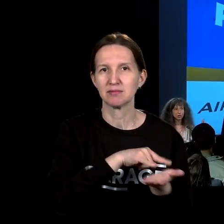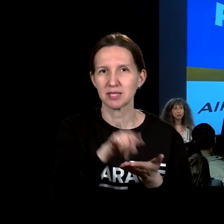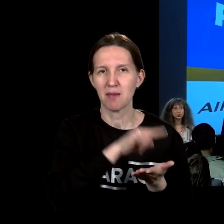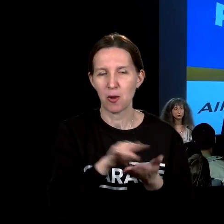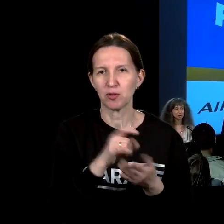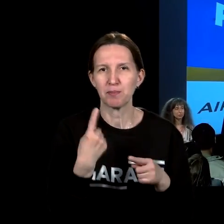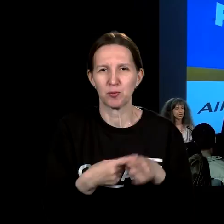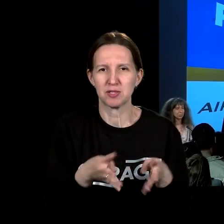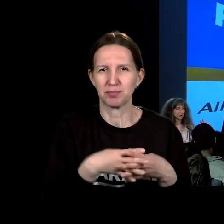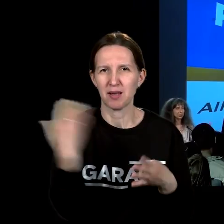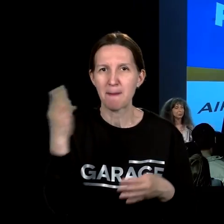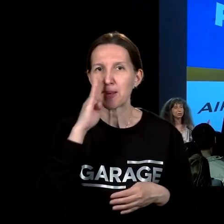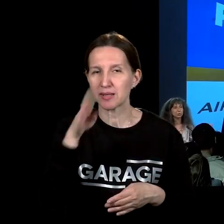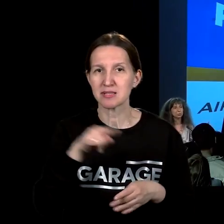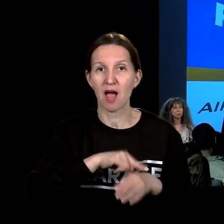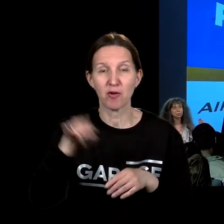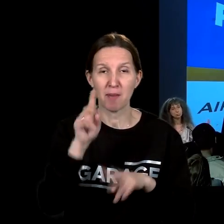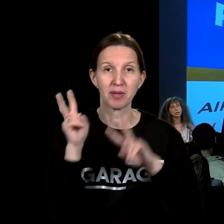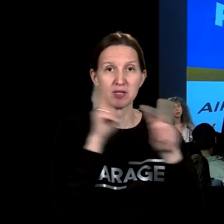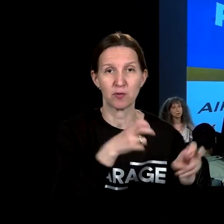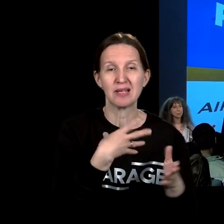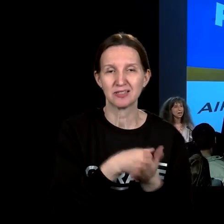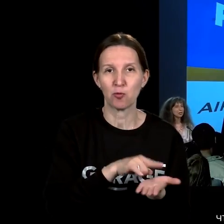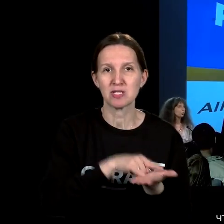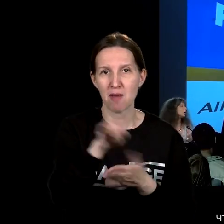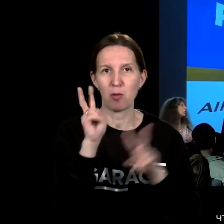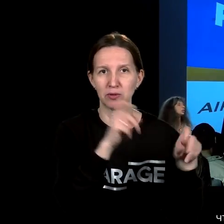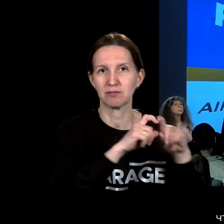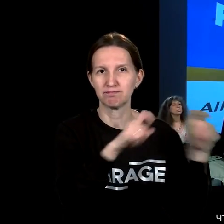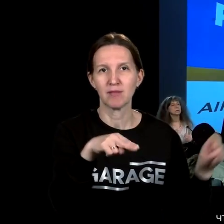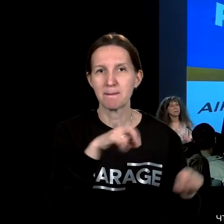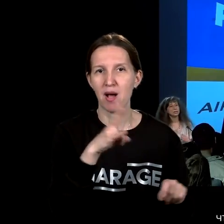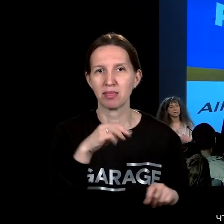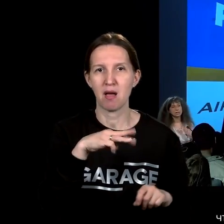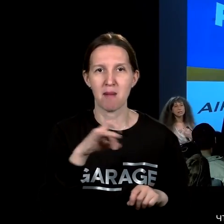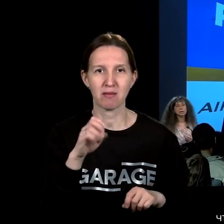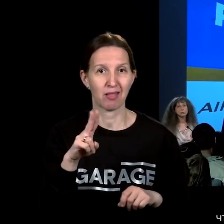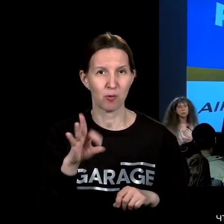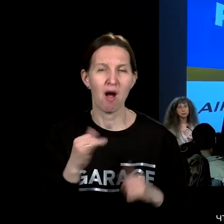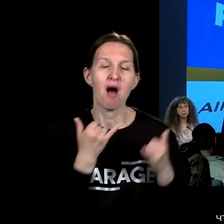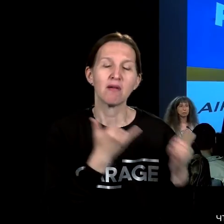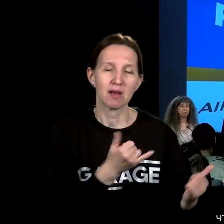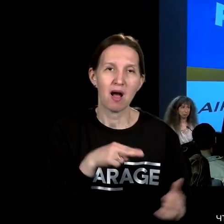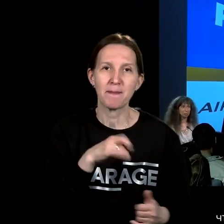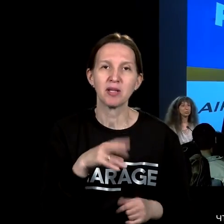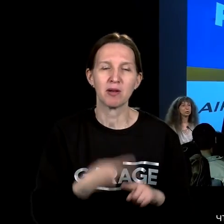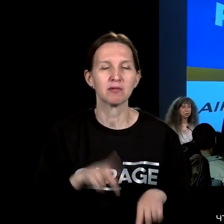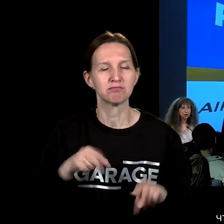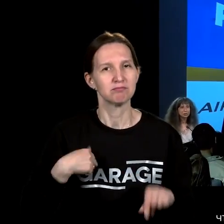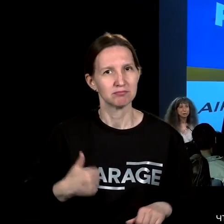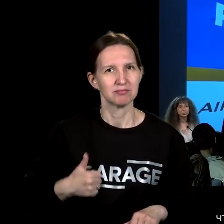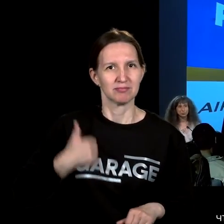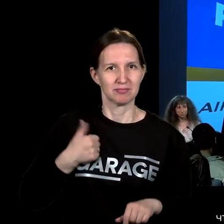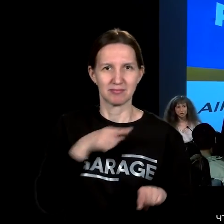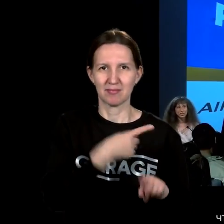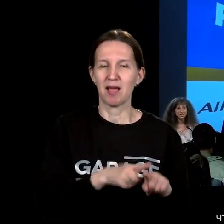была, бельгийская все-таки авиакомпания, назвали свой самолет Пономаренко. Что, конечно, для Пономаренко, скорее всего, было большой